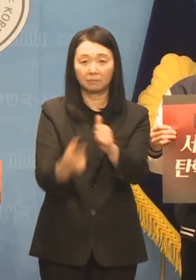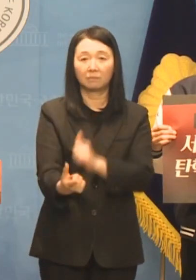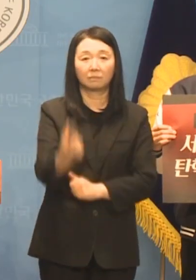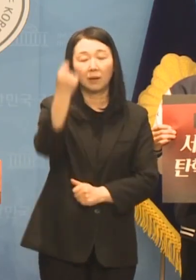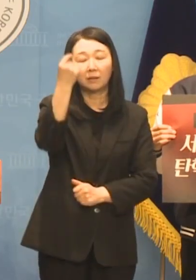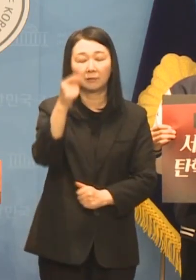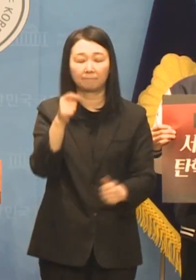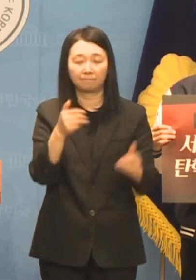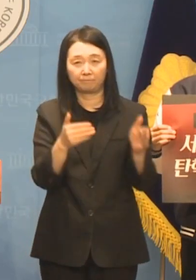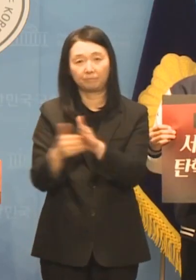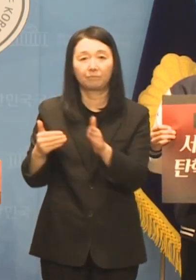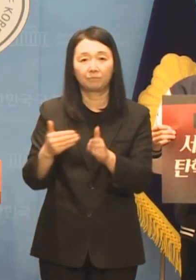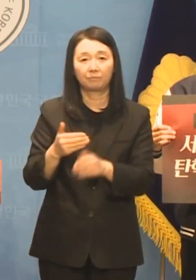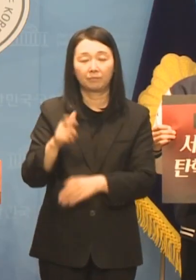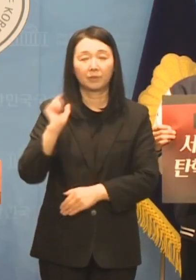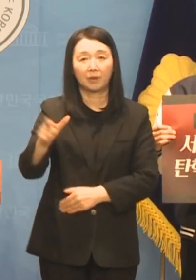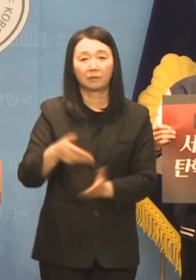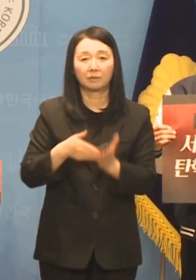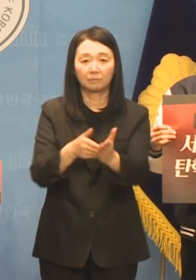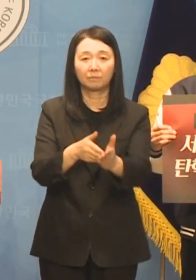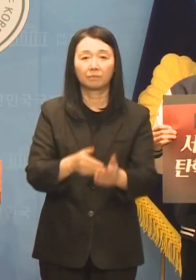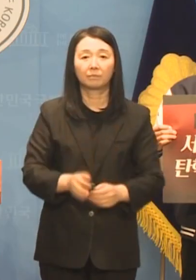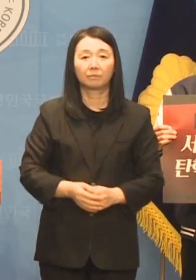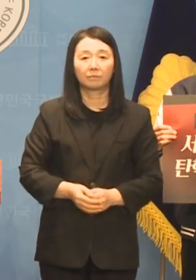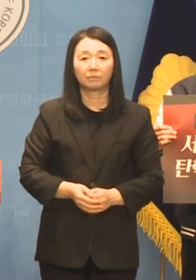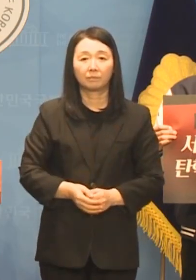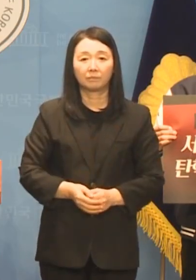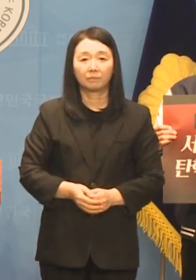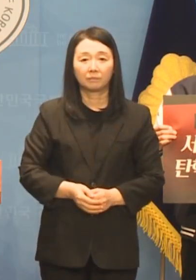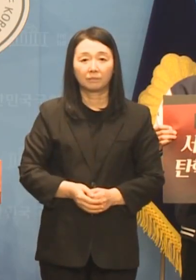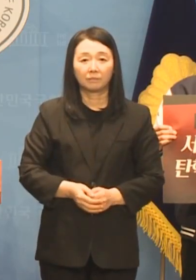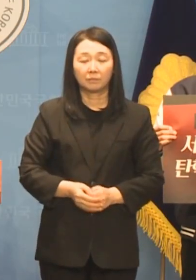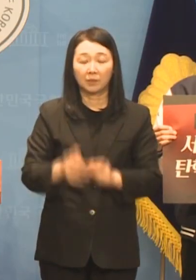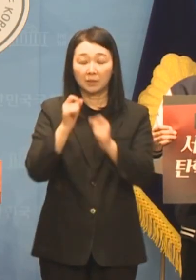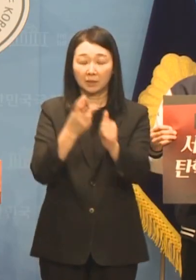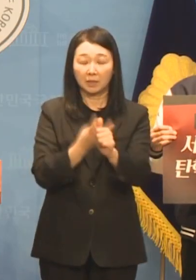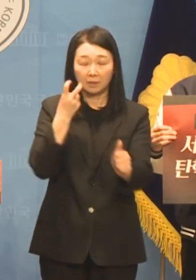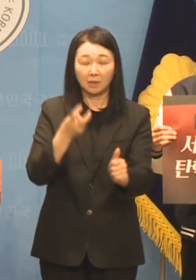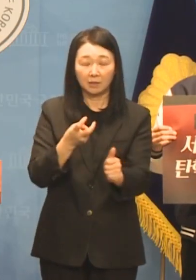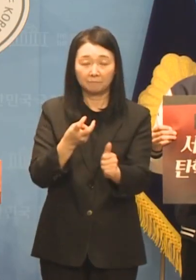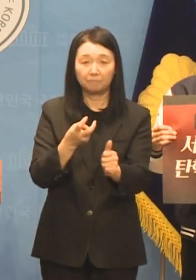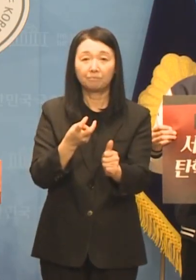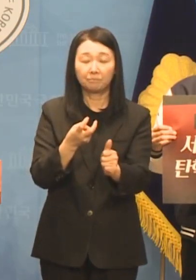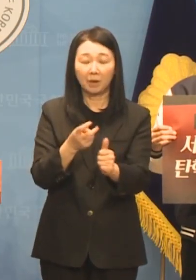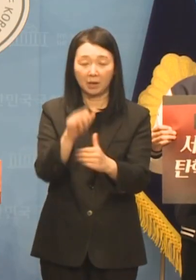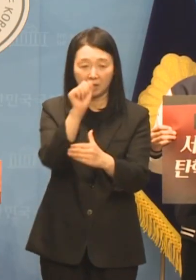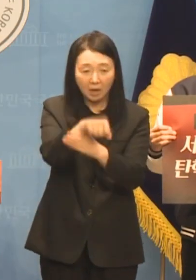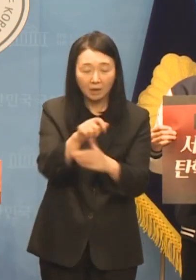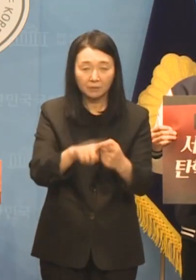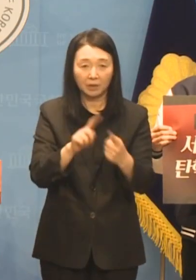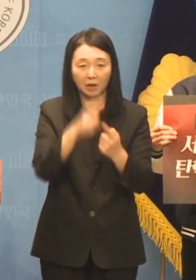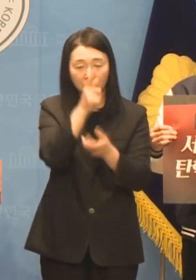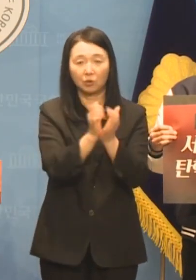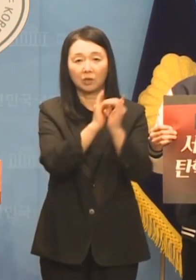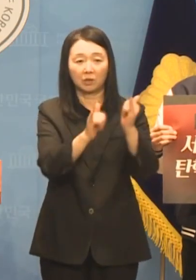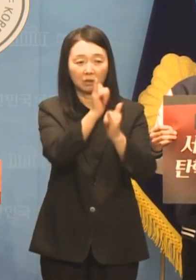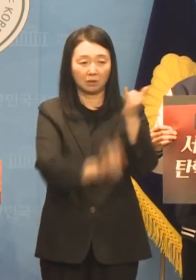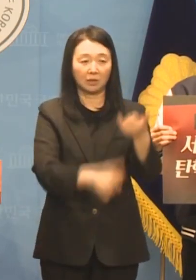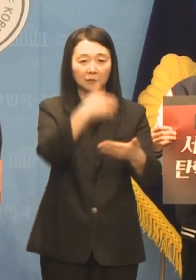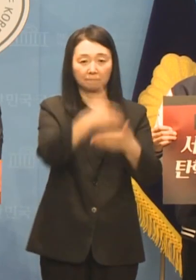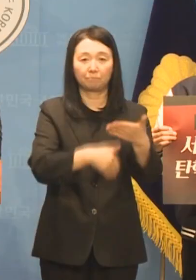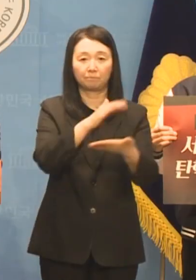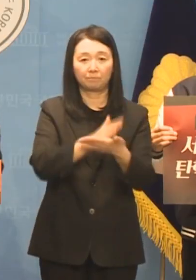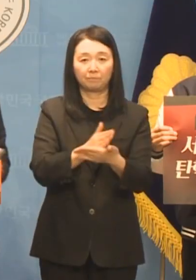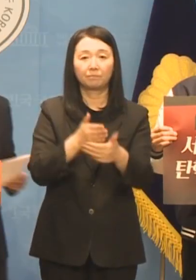신속히 각하할 것을 강력히 촉구합니다. 부디 사기 탄핵을 인용한 죄인으로 역사에 남지 않으시기를